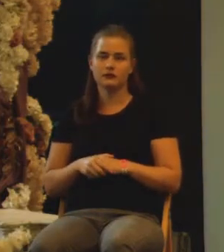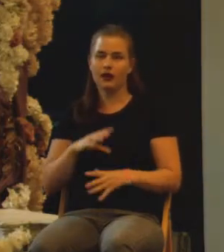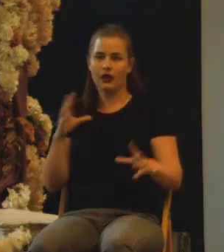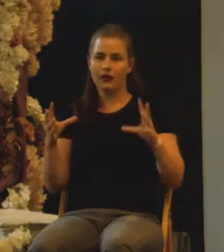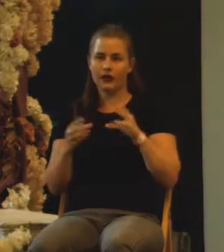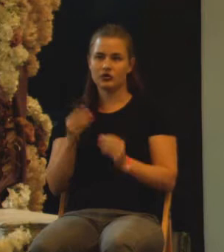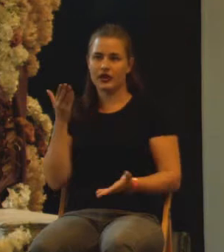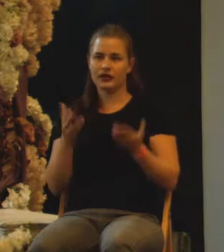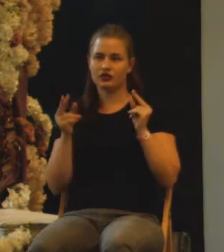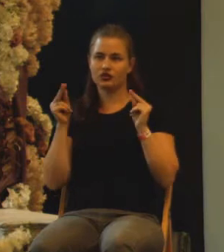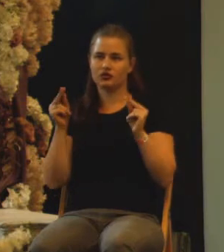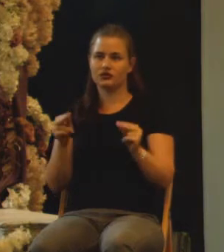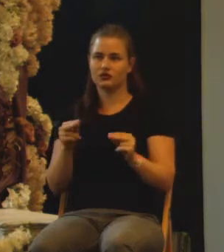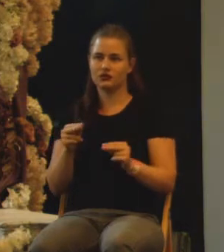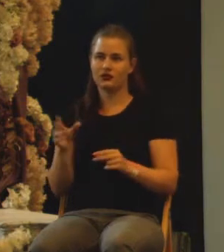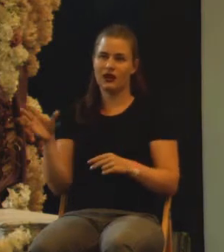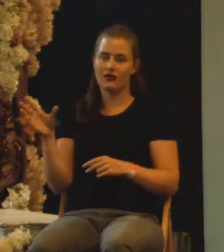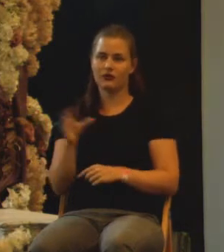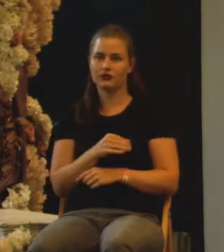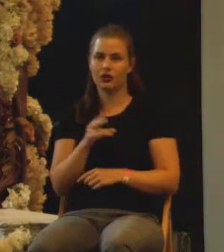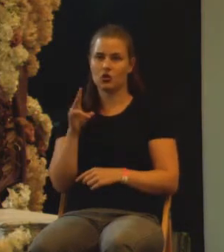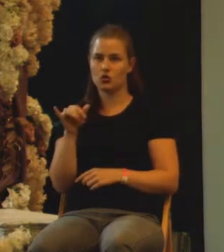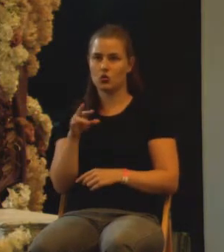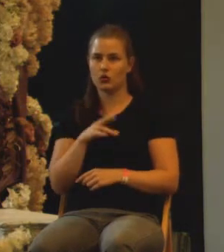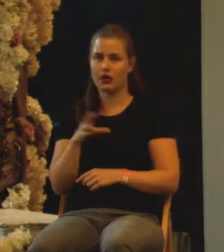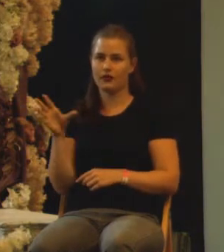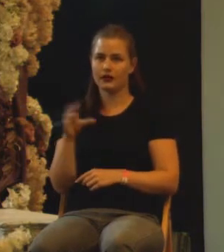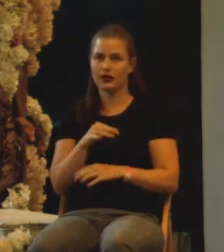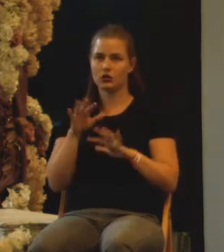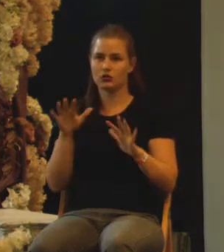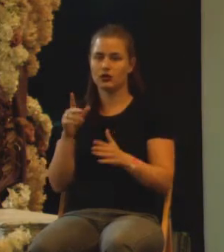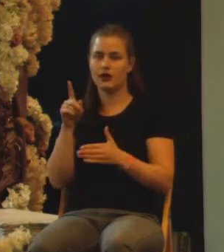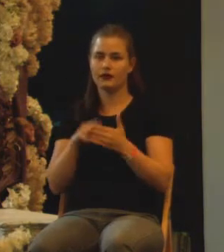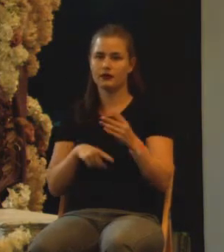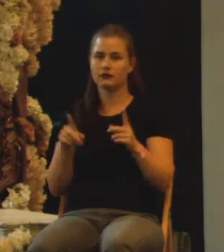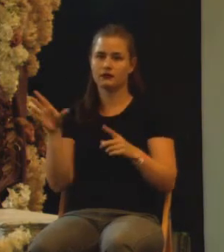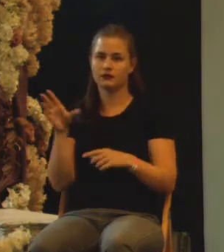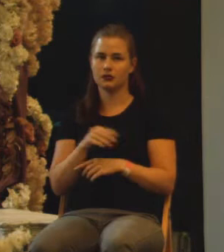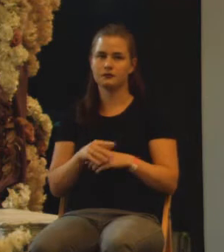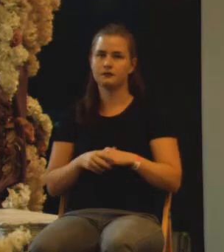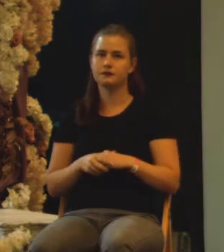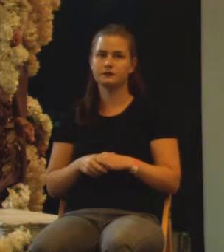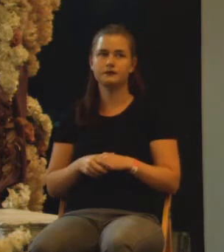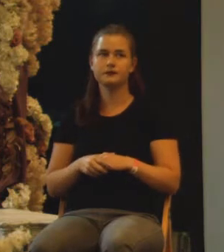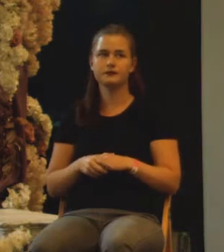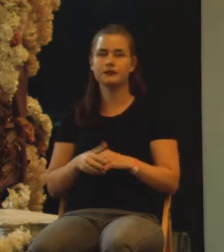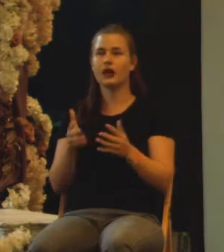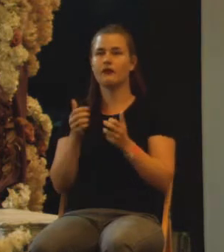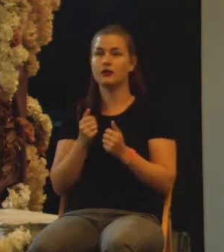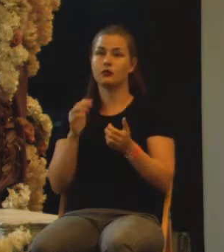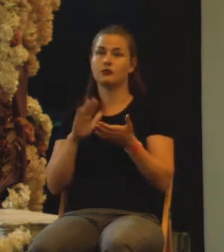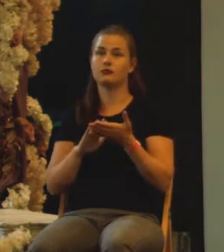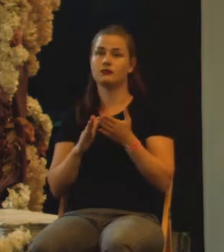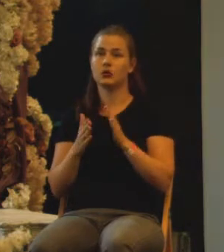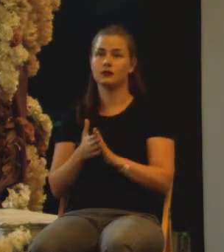Вообще, если честно, абсолютно все. Ну, я во всяком случае верю, что абсолютно все. Возьмем